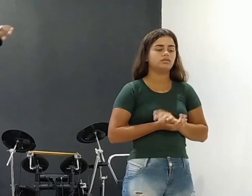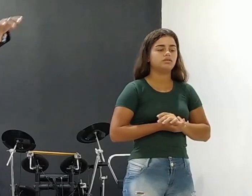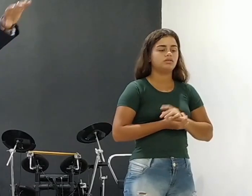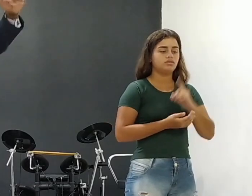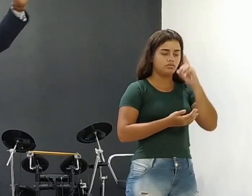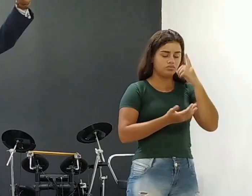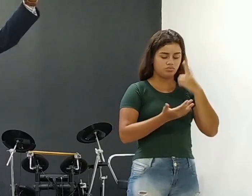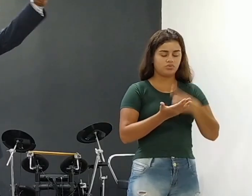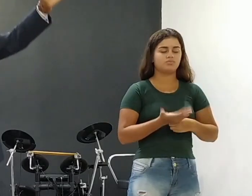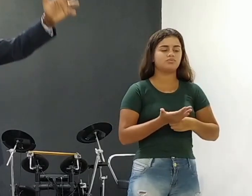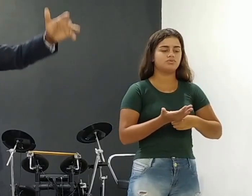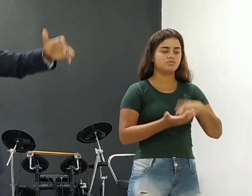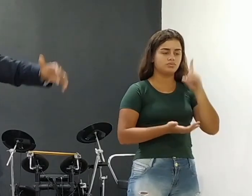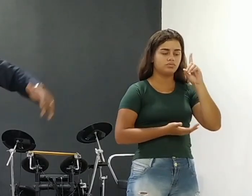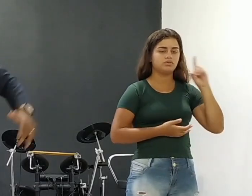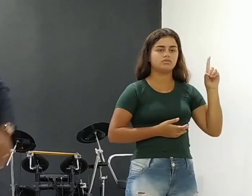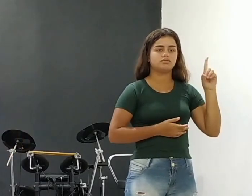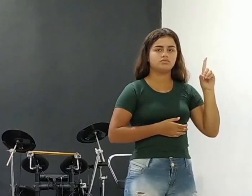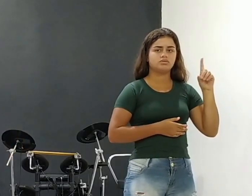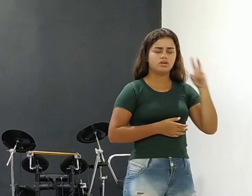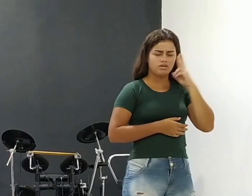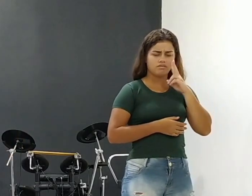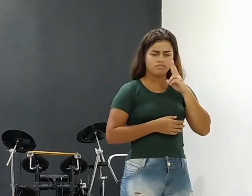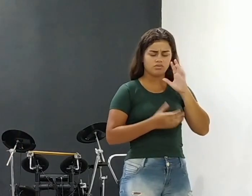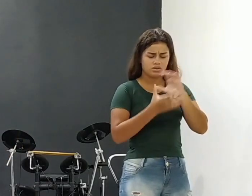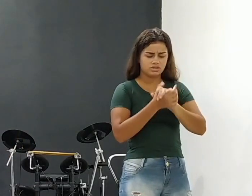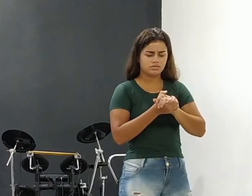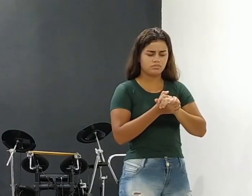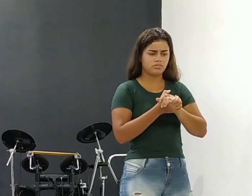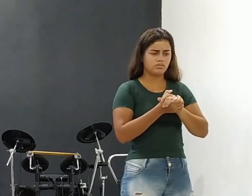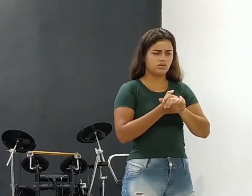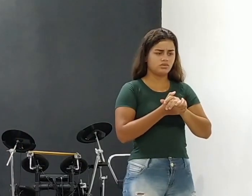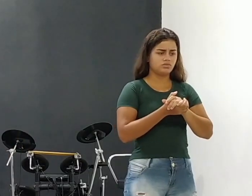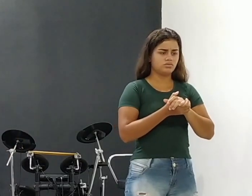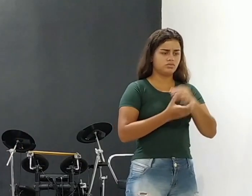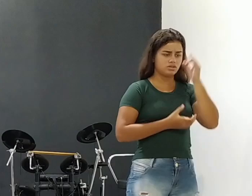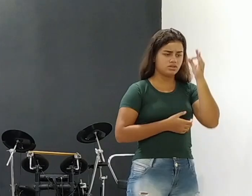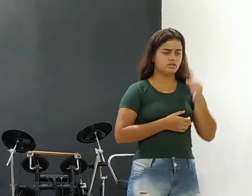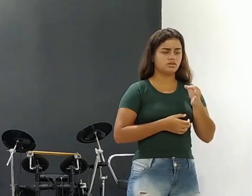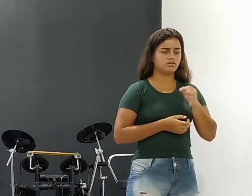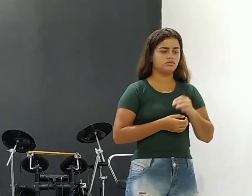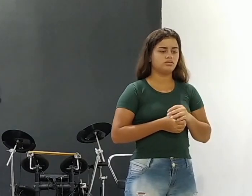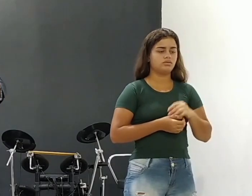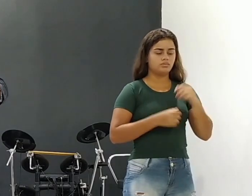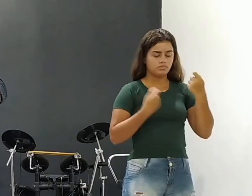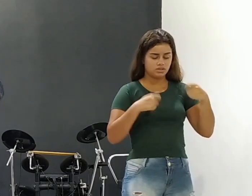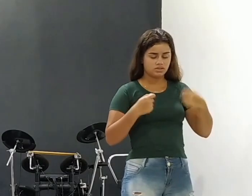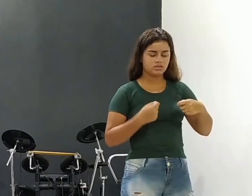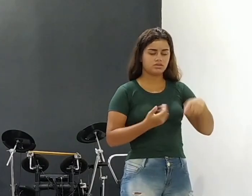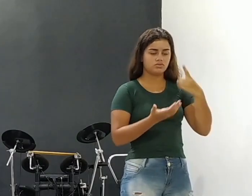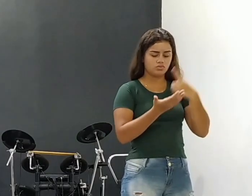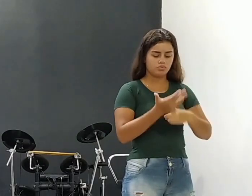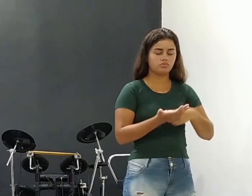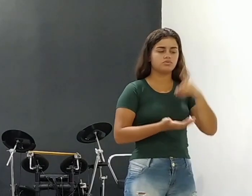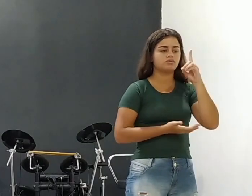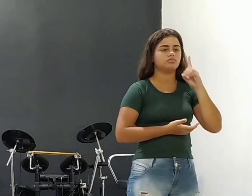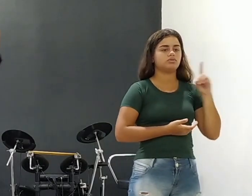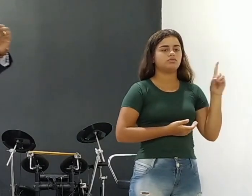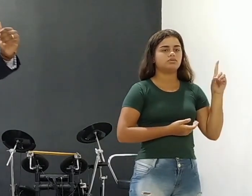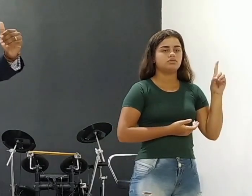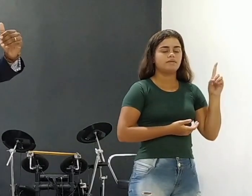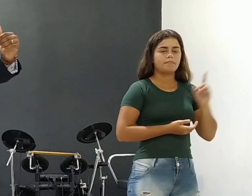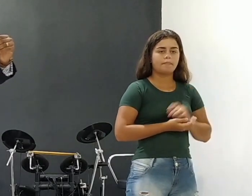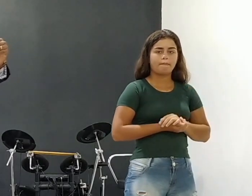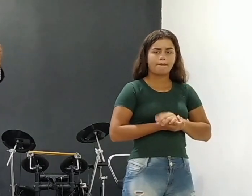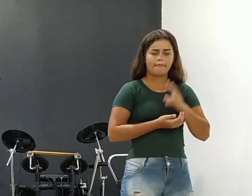Josué, quer ver aquele casamento voltar a dar certo? Compromisso comigo. Josué, quer ver